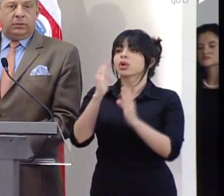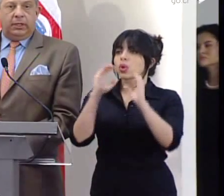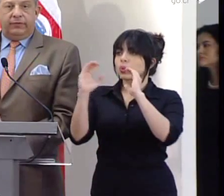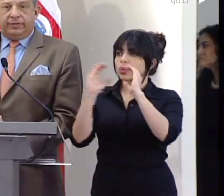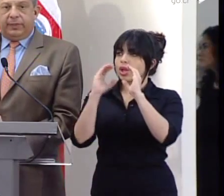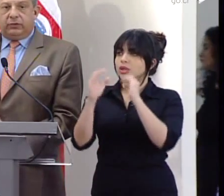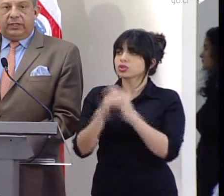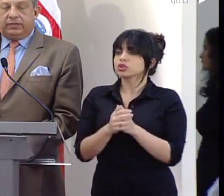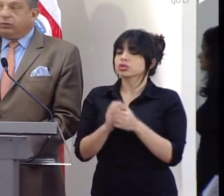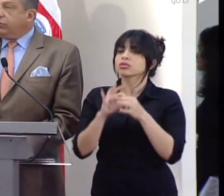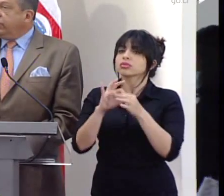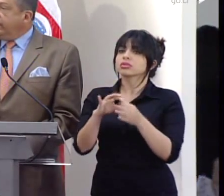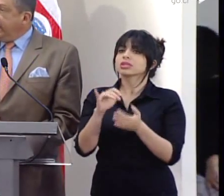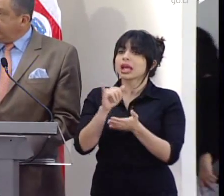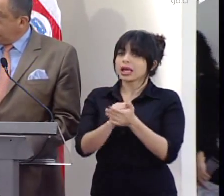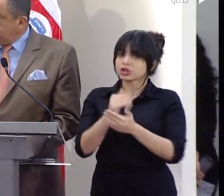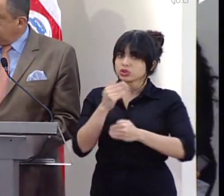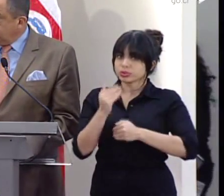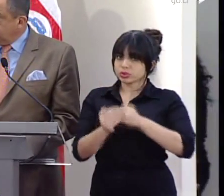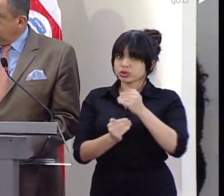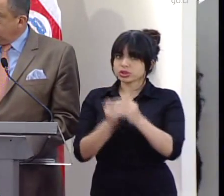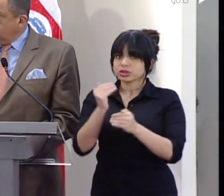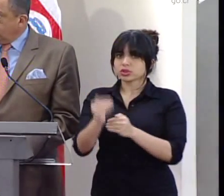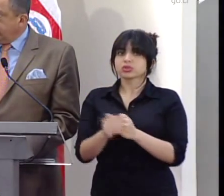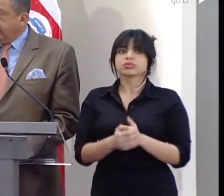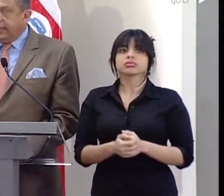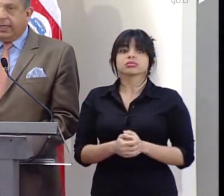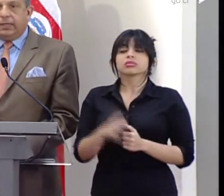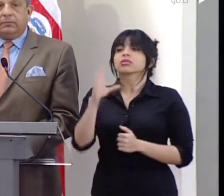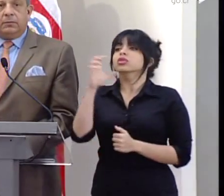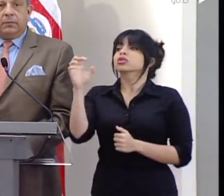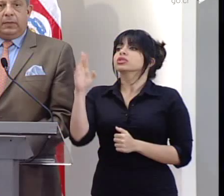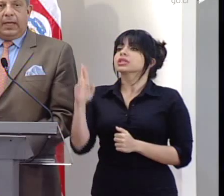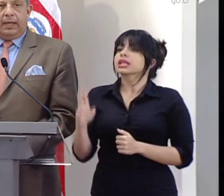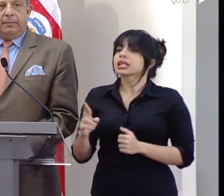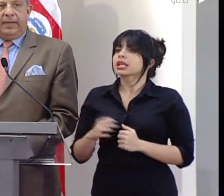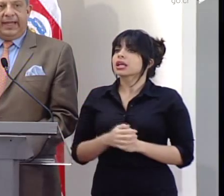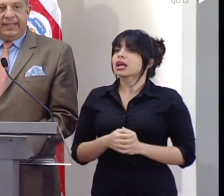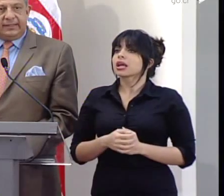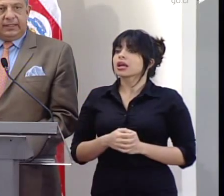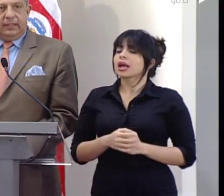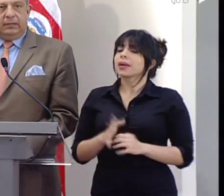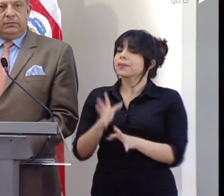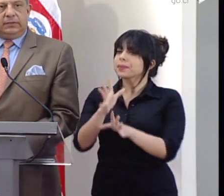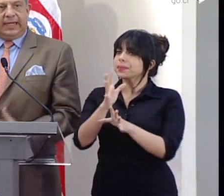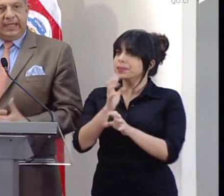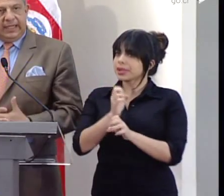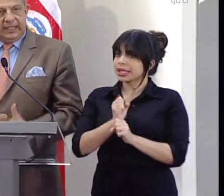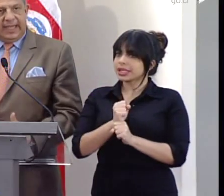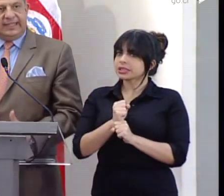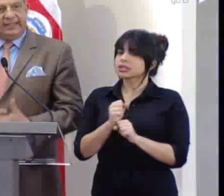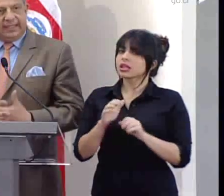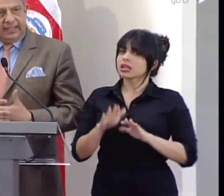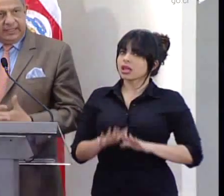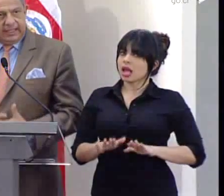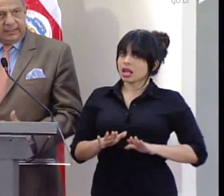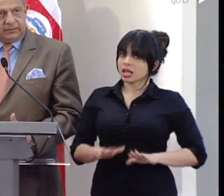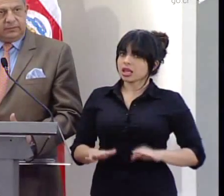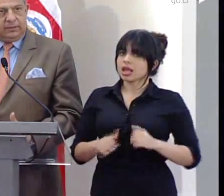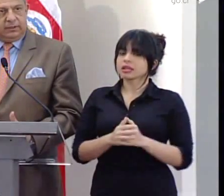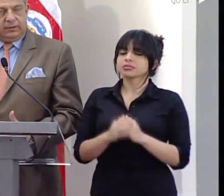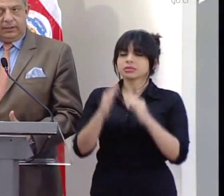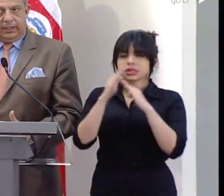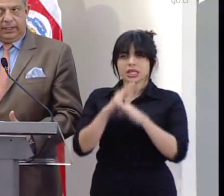comunicación, respecto a estos procedimientos. Costa Rica merece tranquilidad y